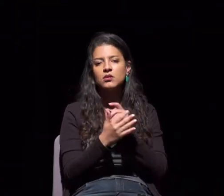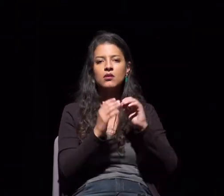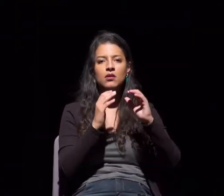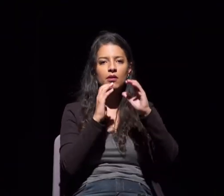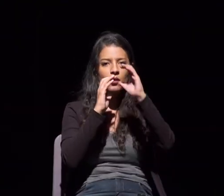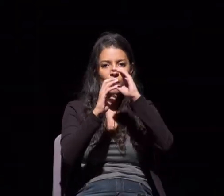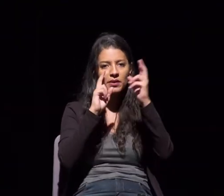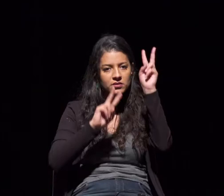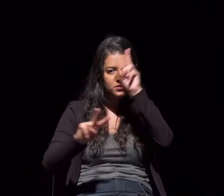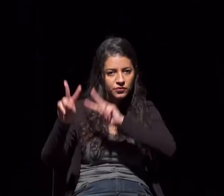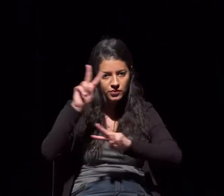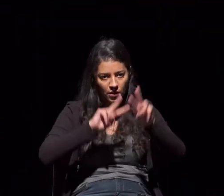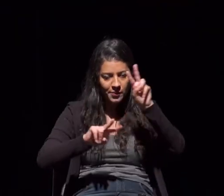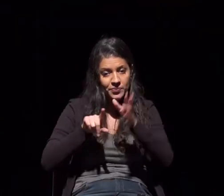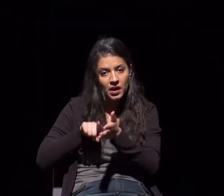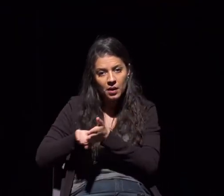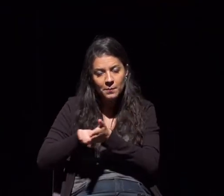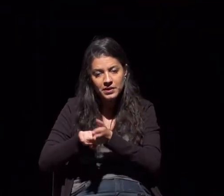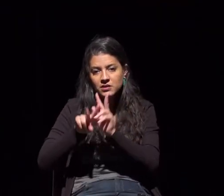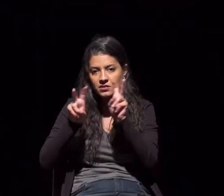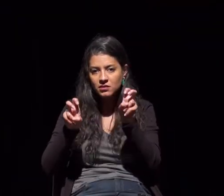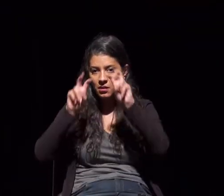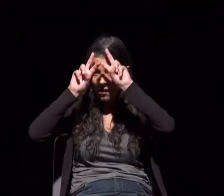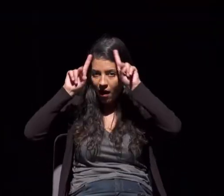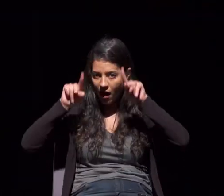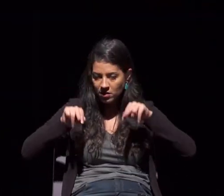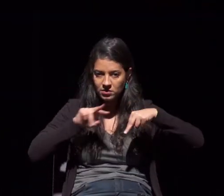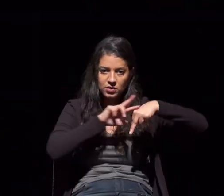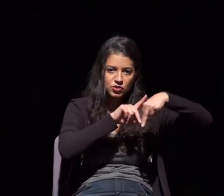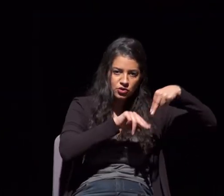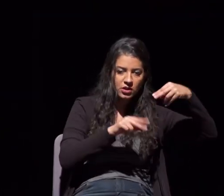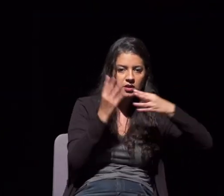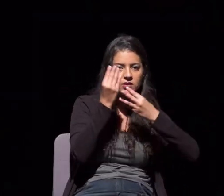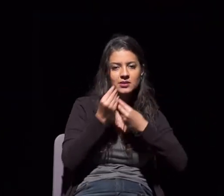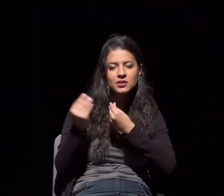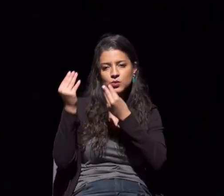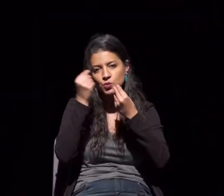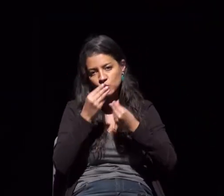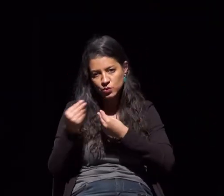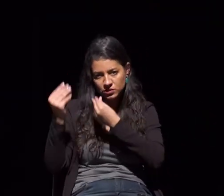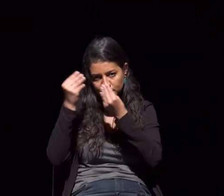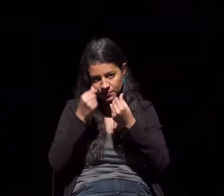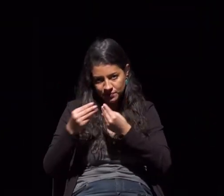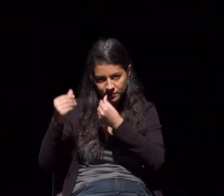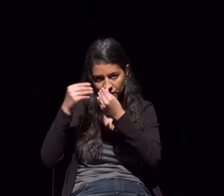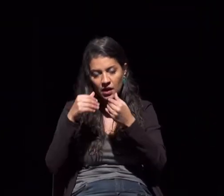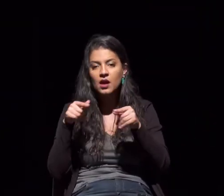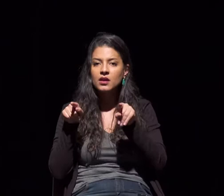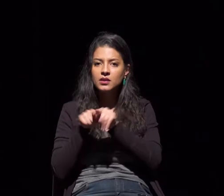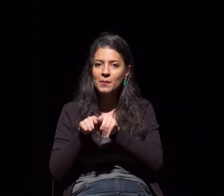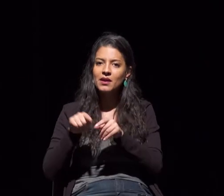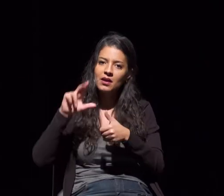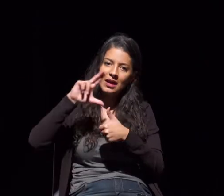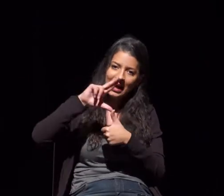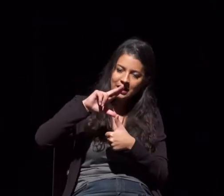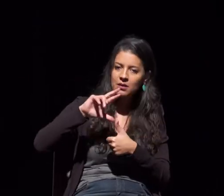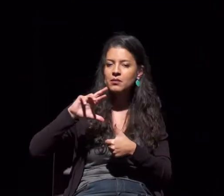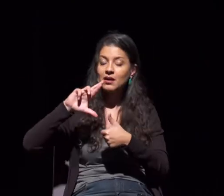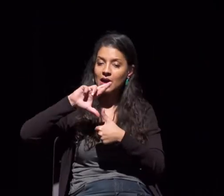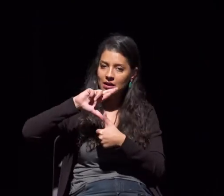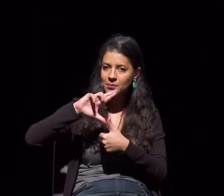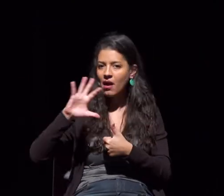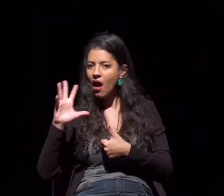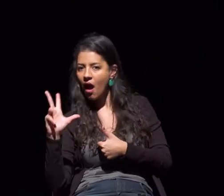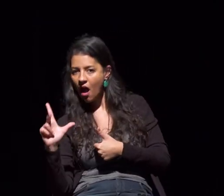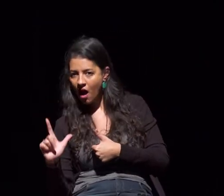pesquisa incluem raça, gênero e sexualidade, na arte e na cultura visual diaspórica do Caribe e da África, memória,